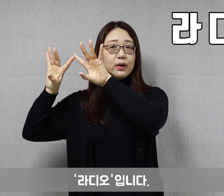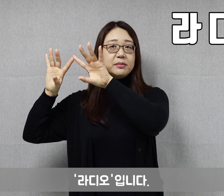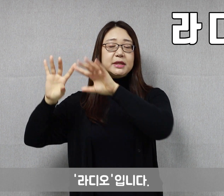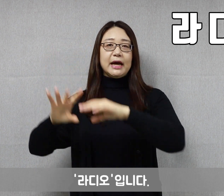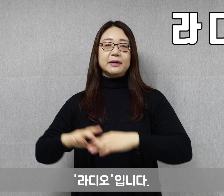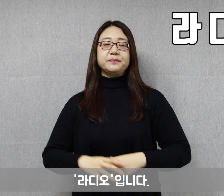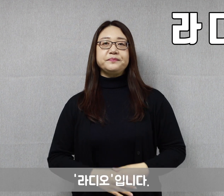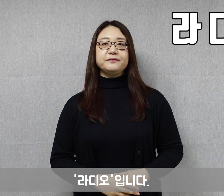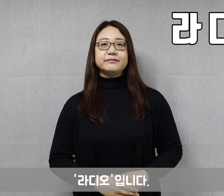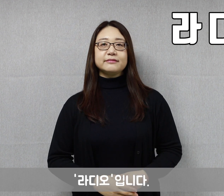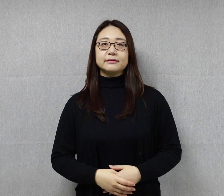라디오입니다.